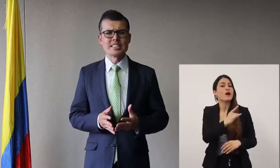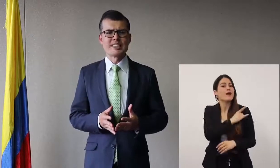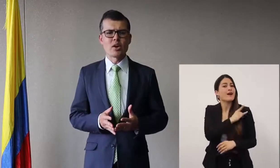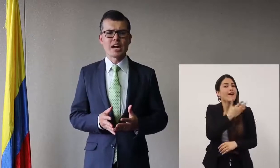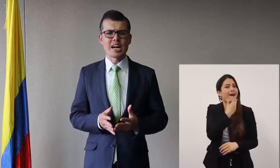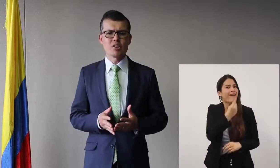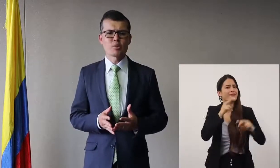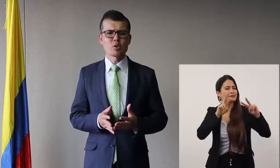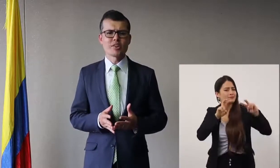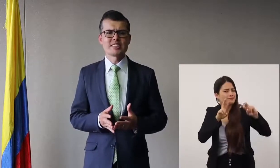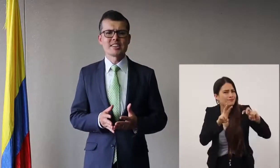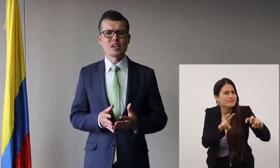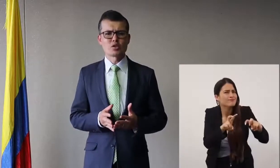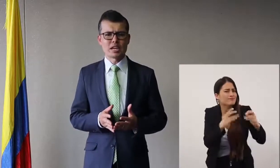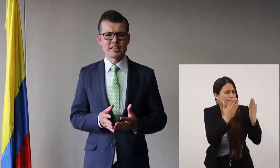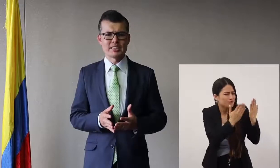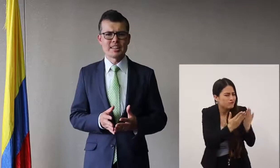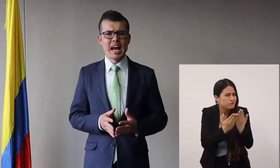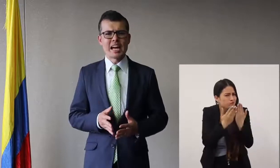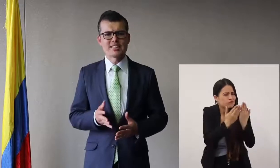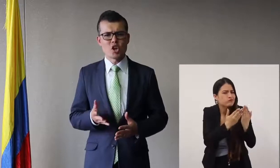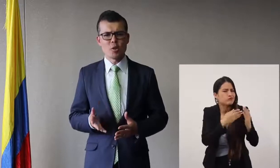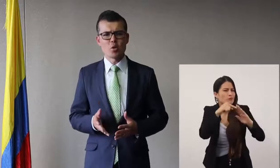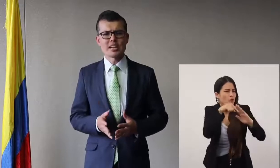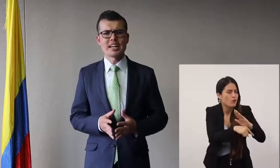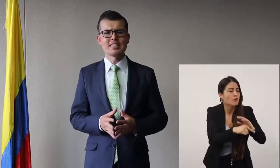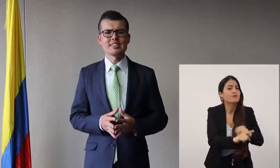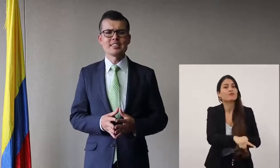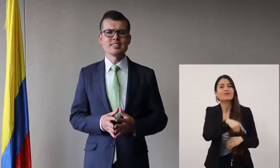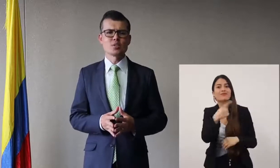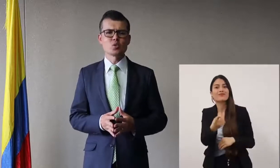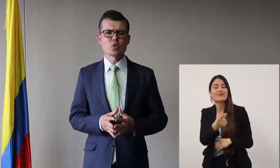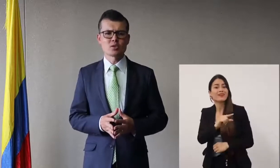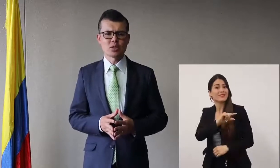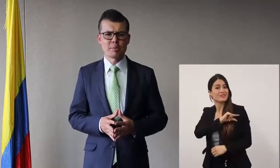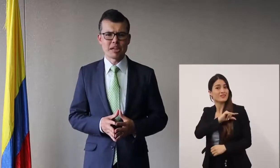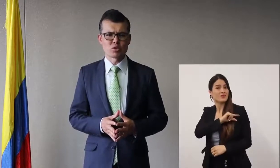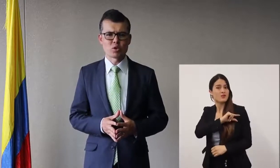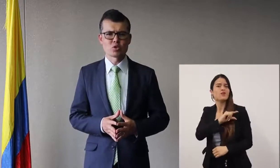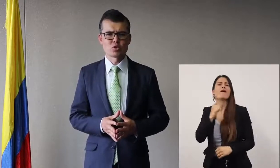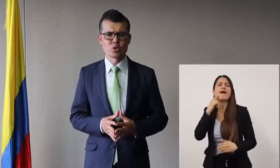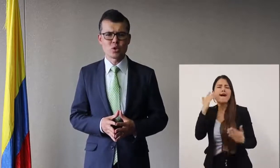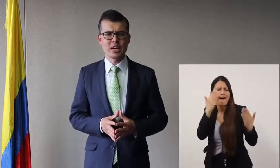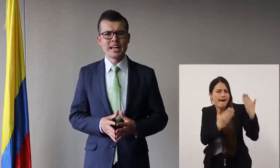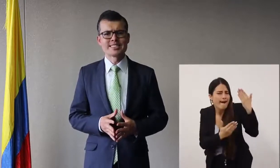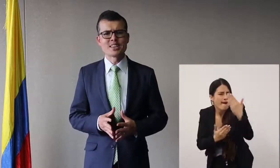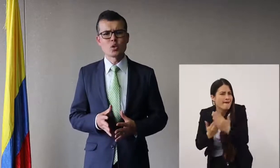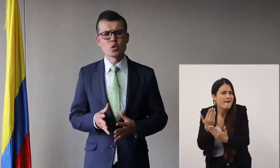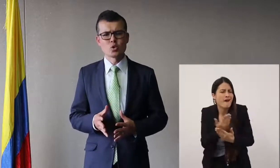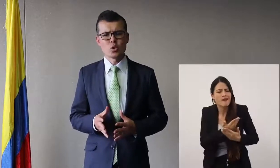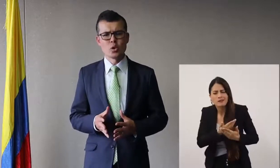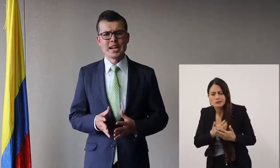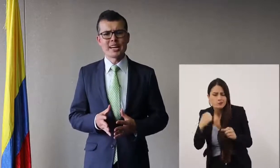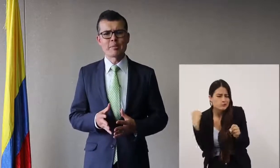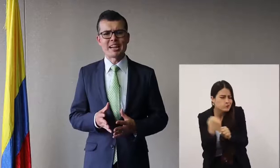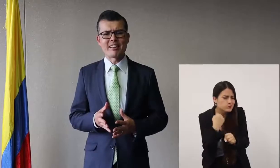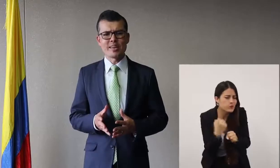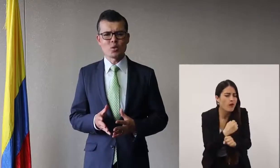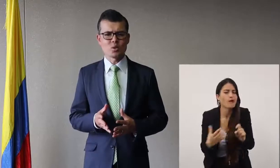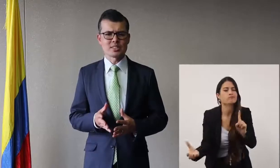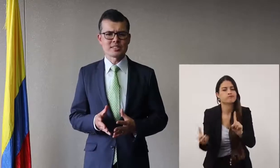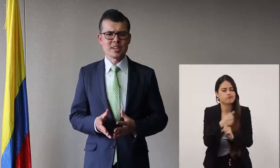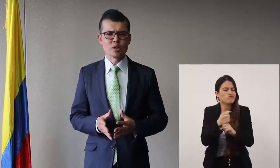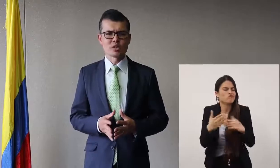riguroso llevado a cabo por la Universidad de los Andes, así como un análisis del Instituto Nacional para Sordos INSOR, se concluyó que